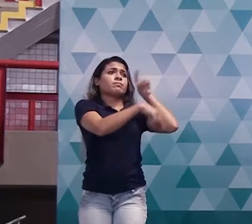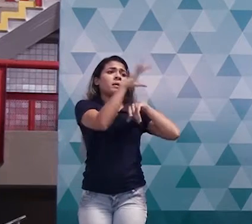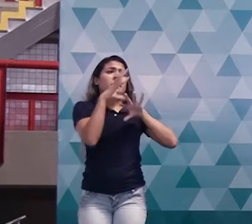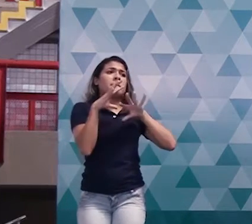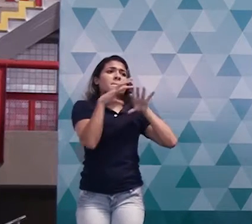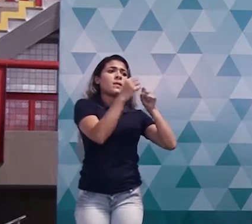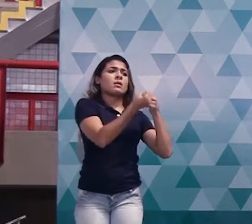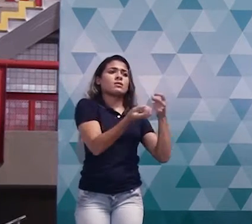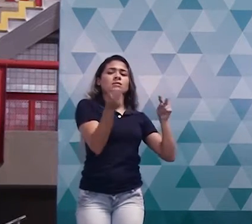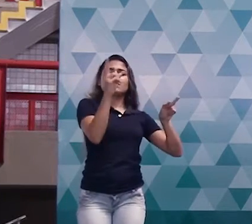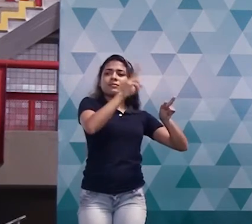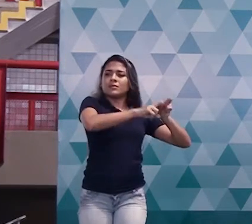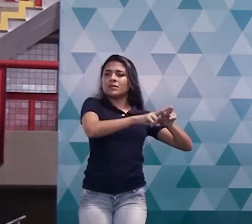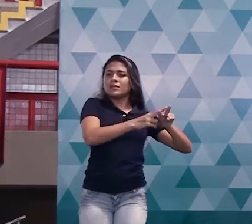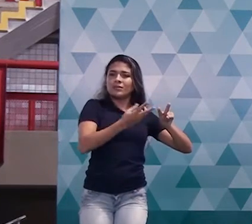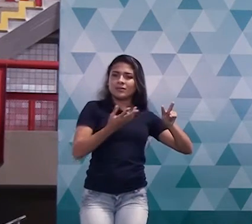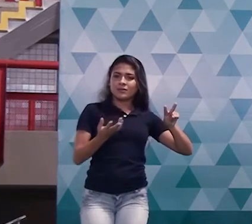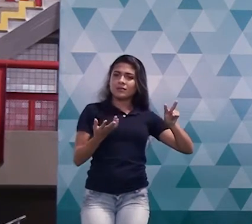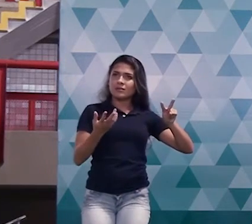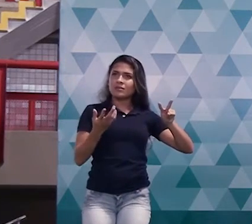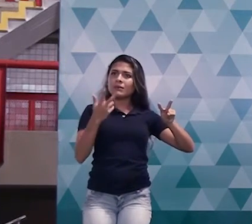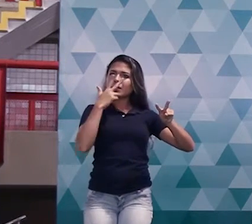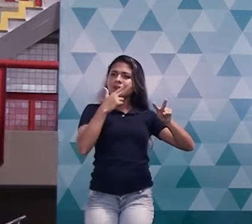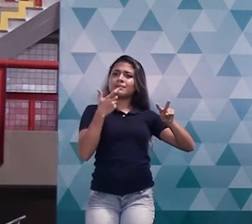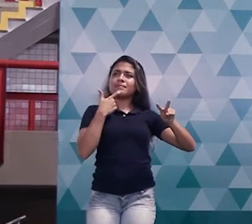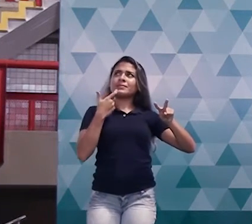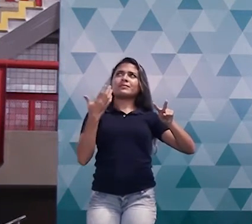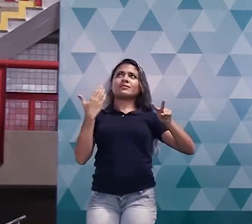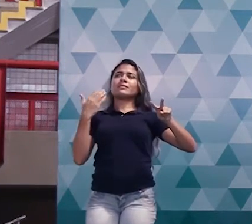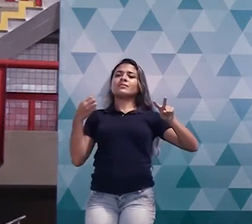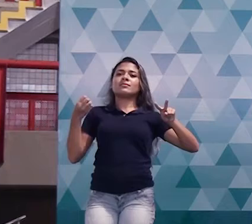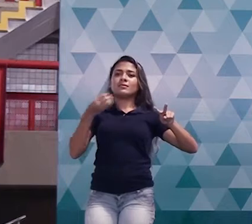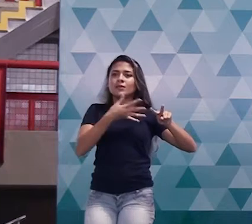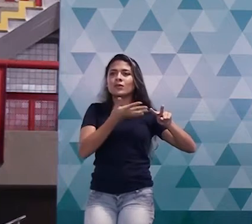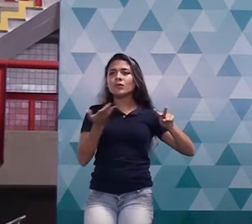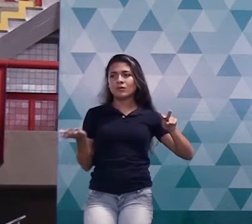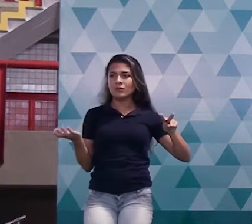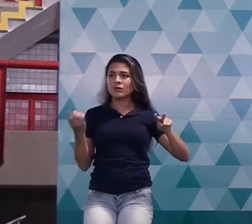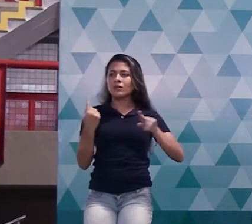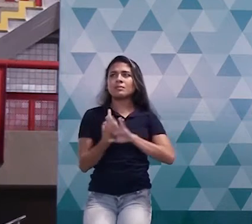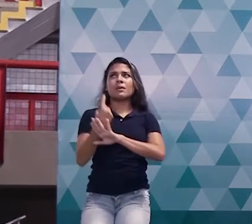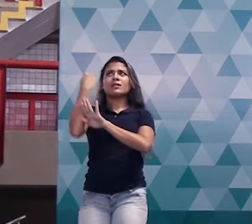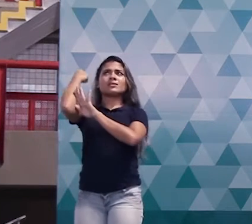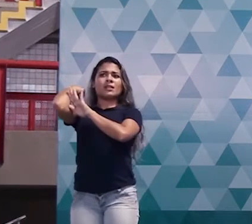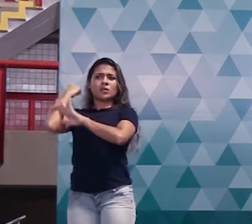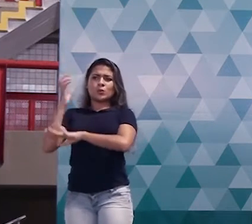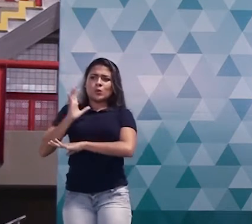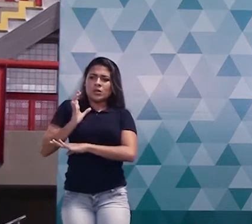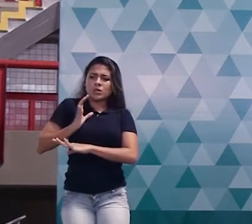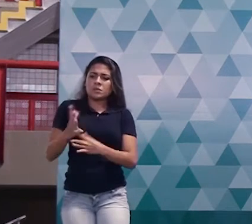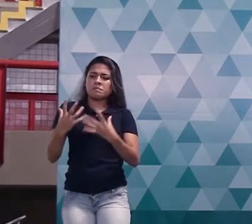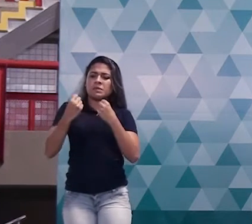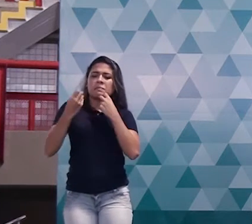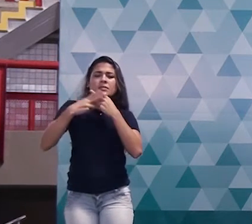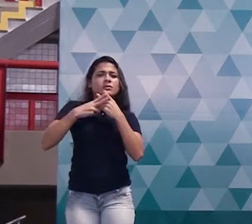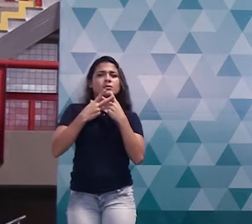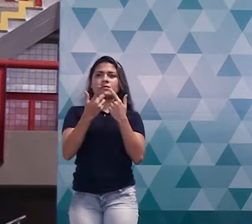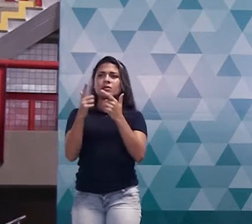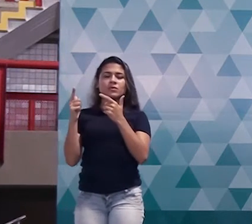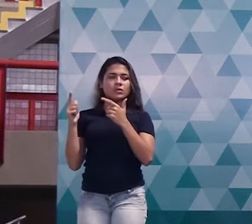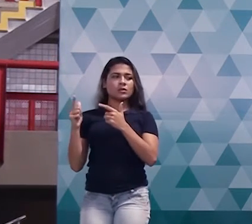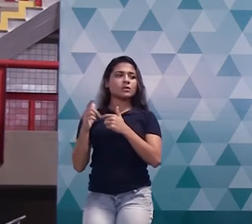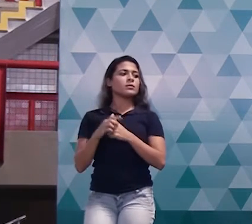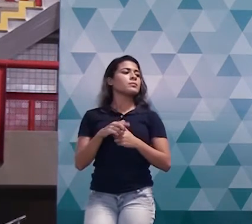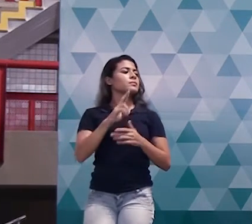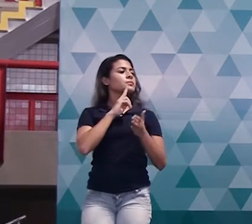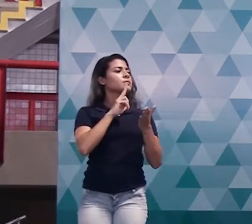atrás, não é não? Hoje nós temos instrumentos democráticos sólidos, graças a Deus. Esse ano podemos dizer que na Constituição